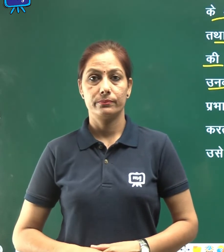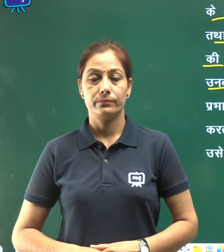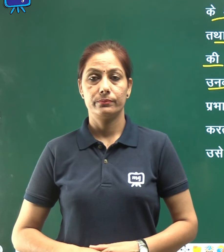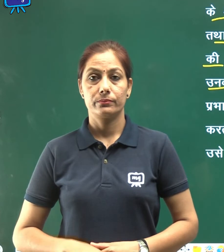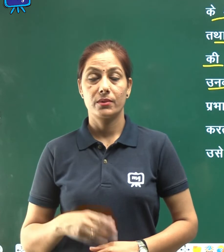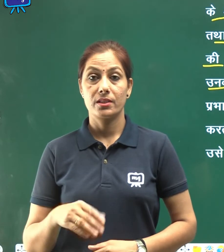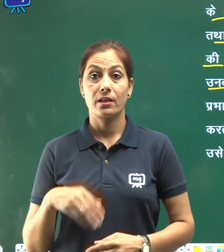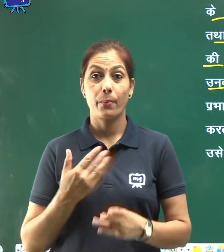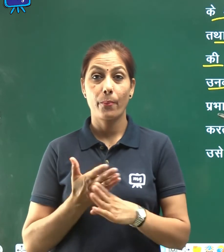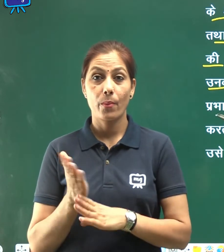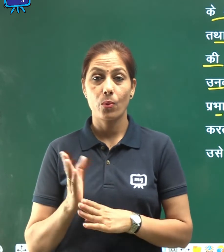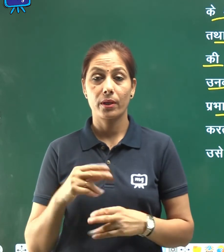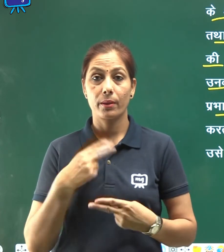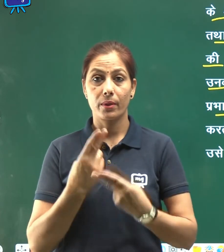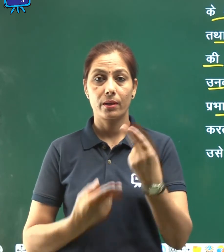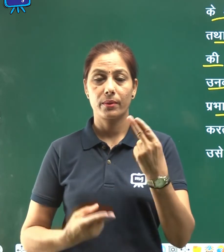इसके प्रभाव के बारे में